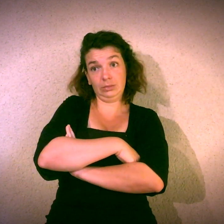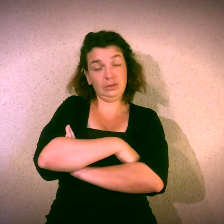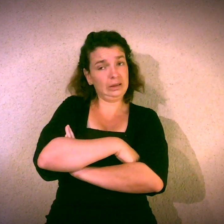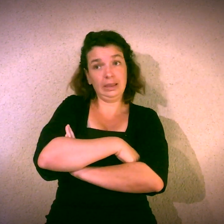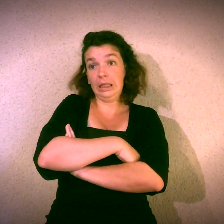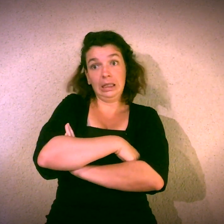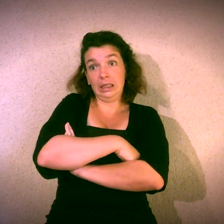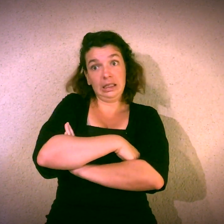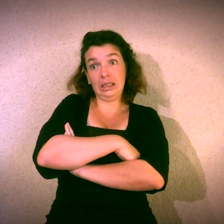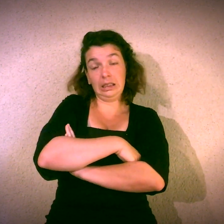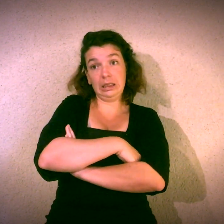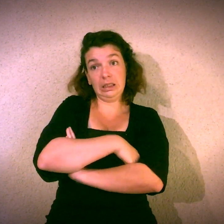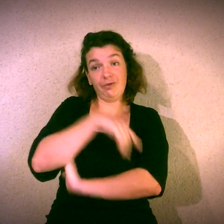les exercices des 2 amis.